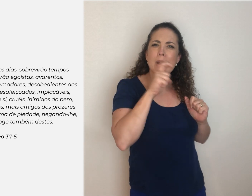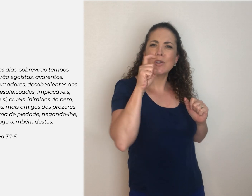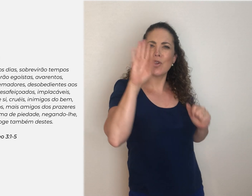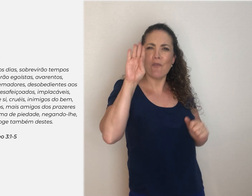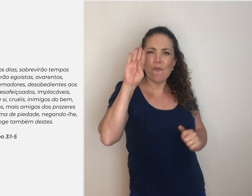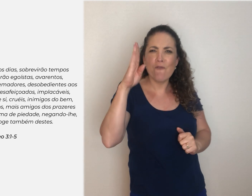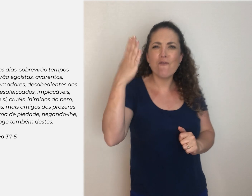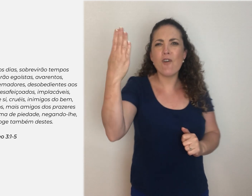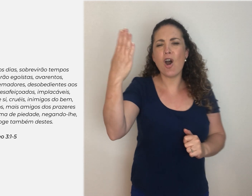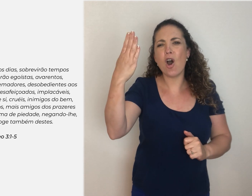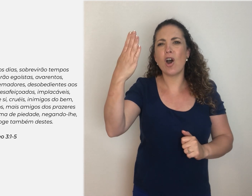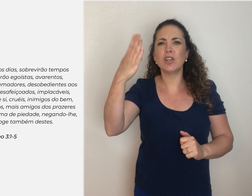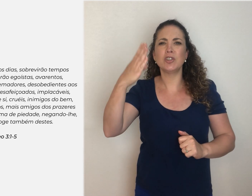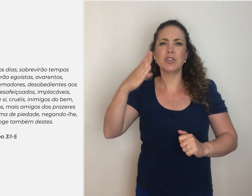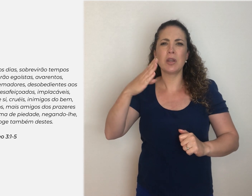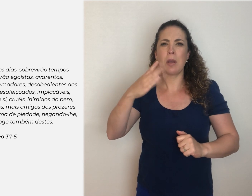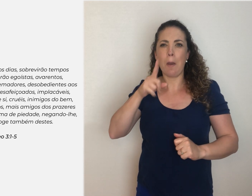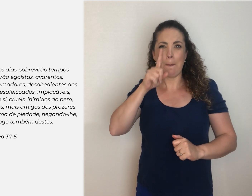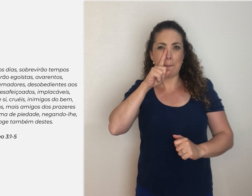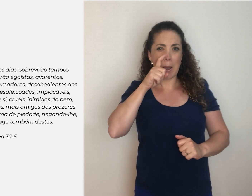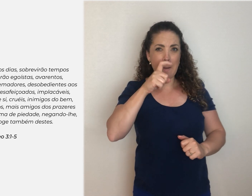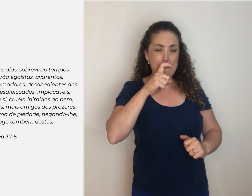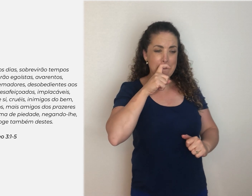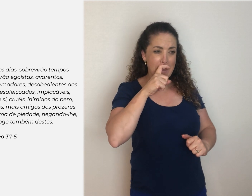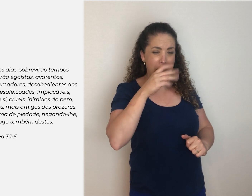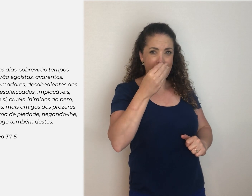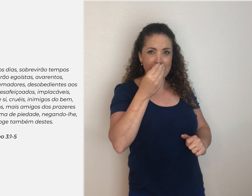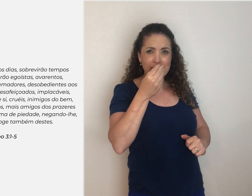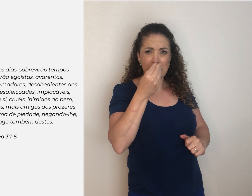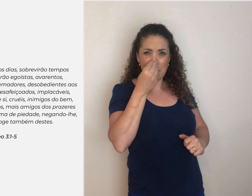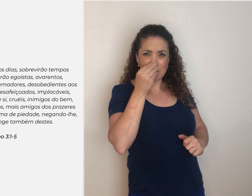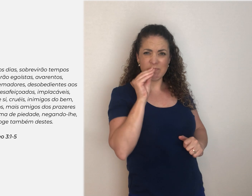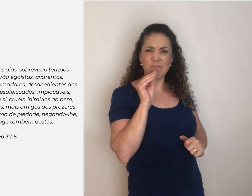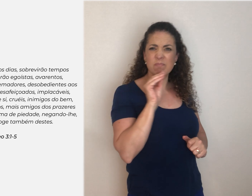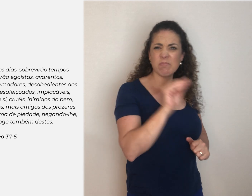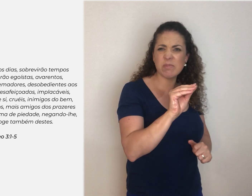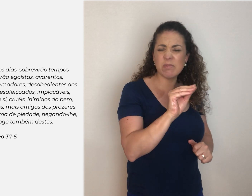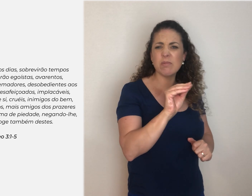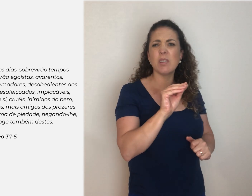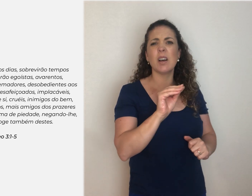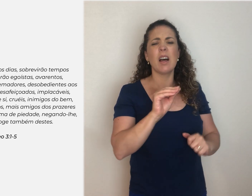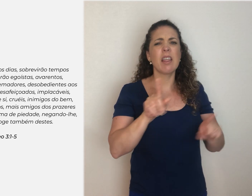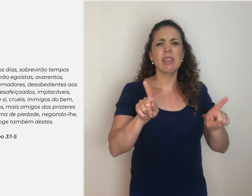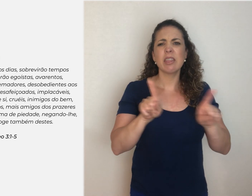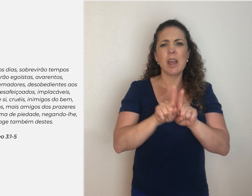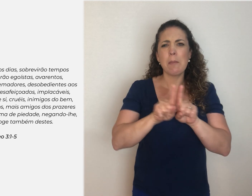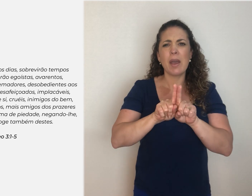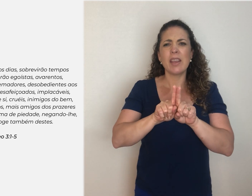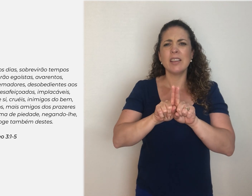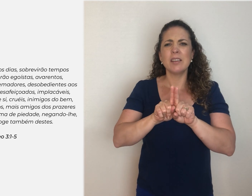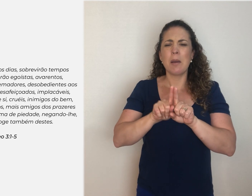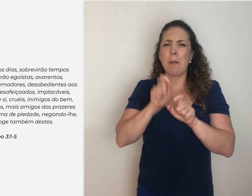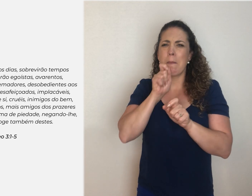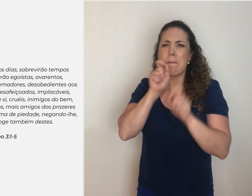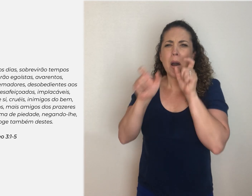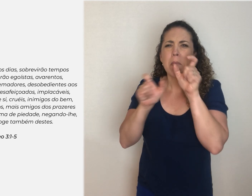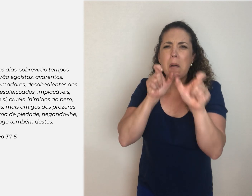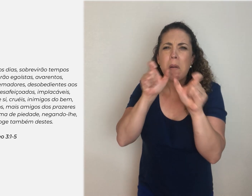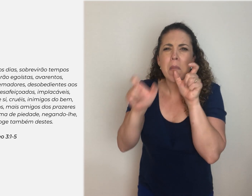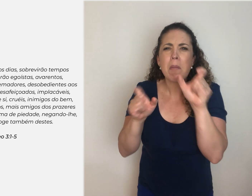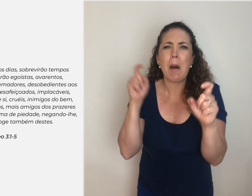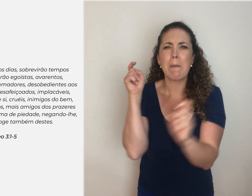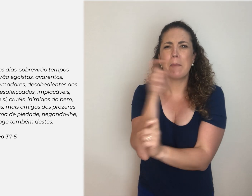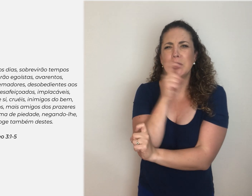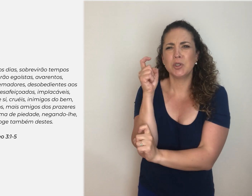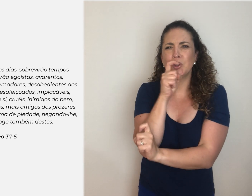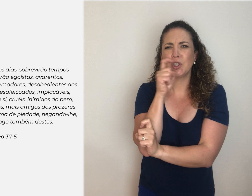ingratos, irreverentes, desafeiçoados, implacáveis, caluniadores, sem domínio